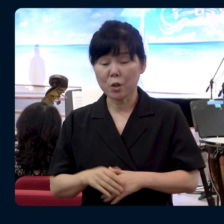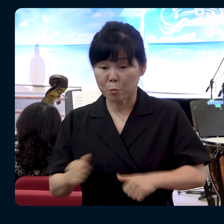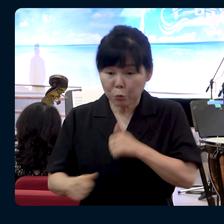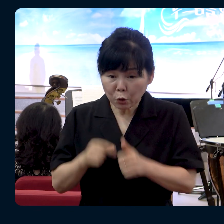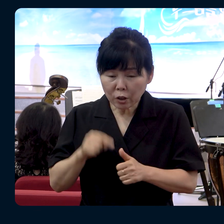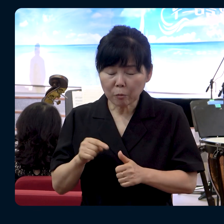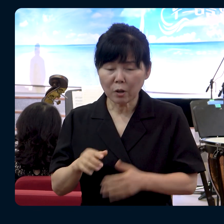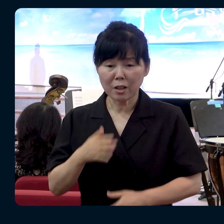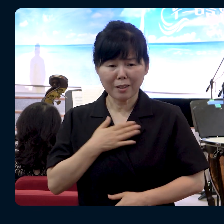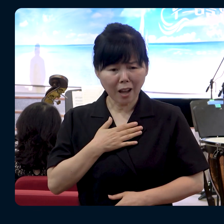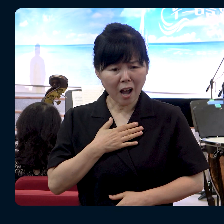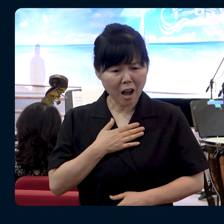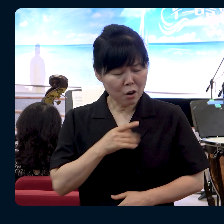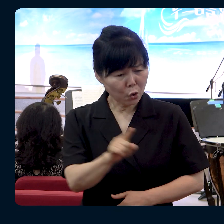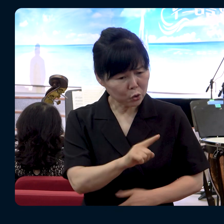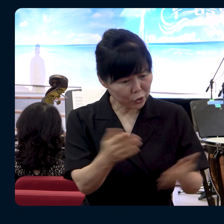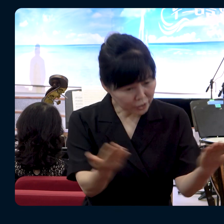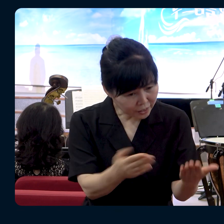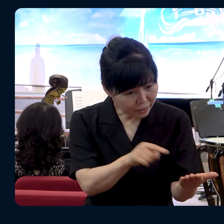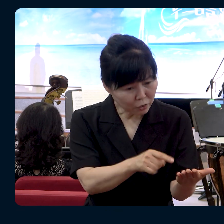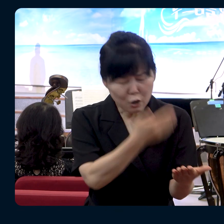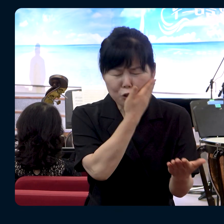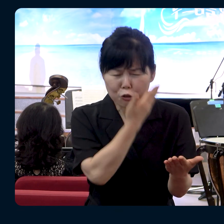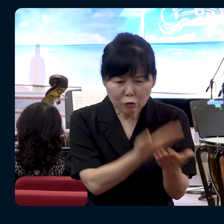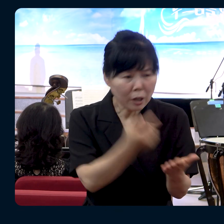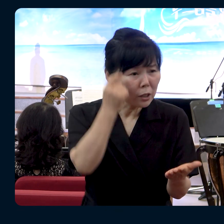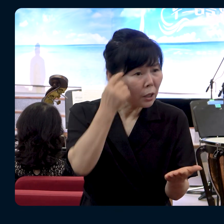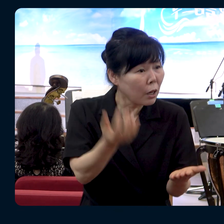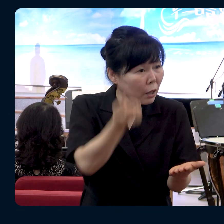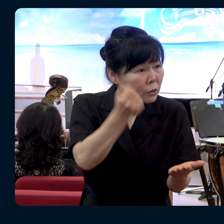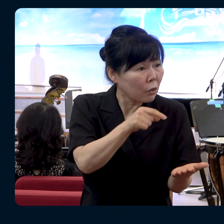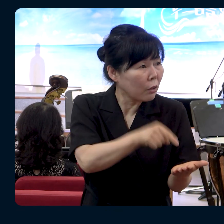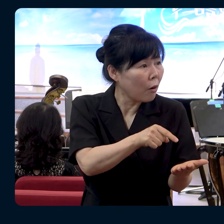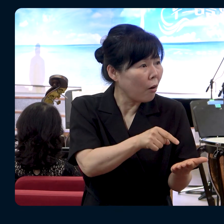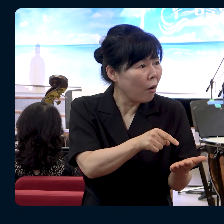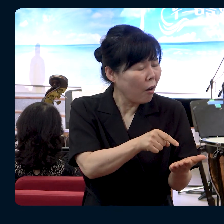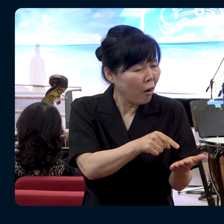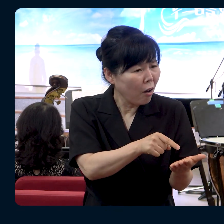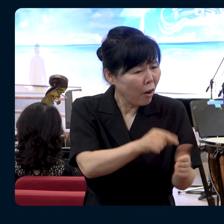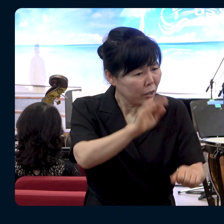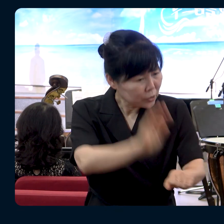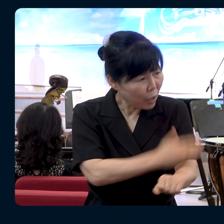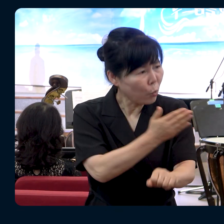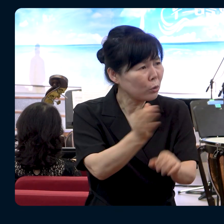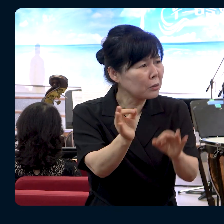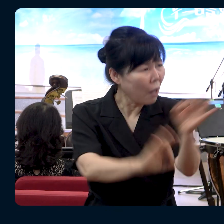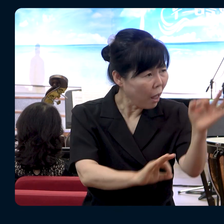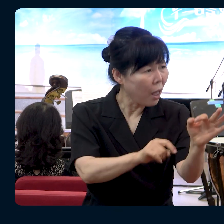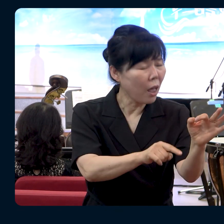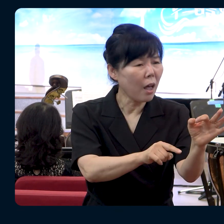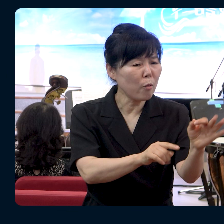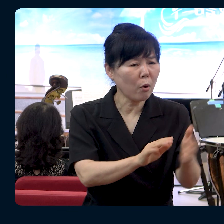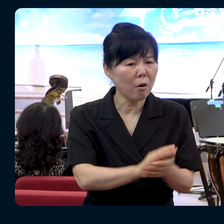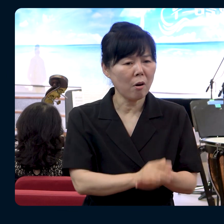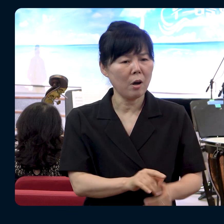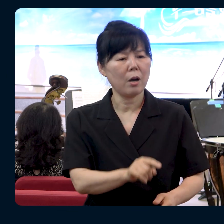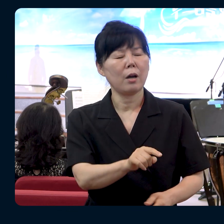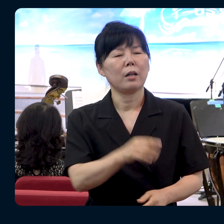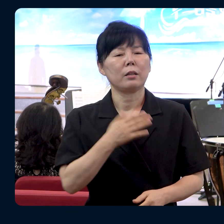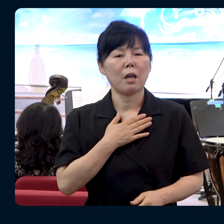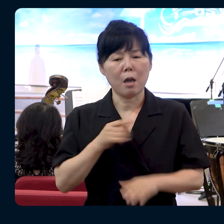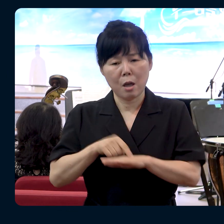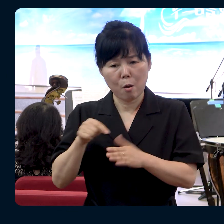내가 중요하게 생각하는 어떤 가치가 있는데 그게 잘못되어 있어, 상황이. 저 사람이 그 가치를 훼손하고 있어라는